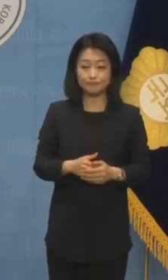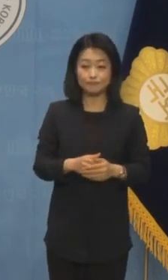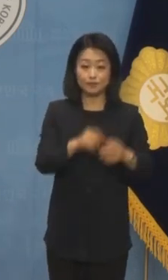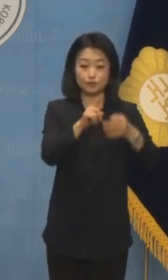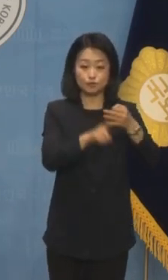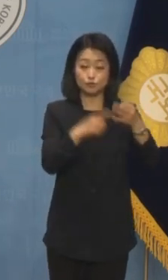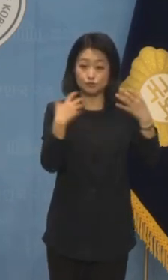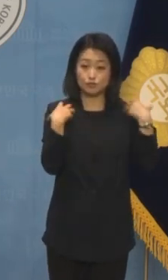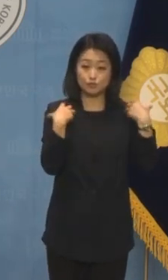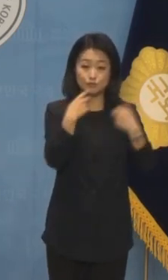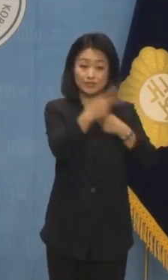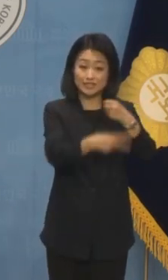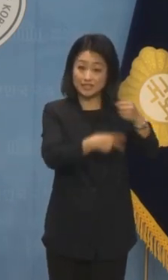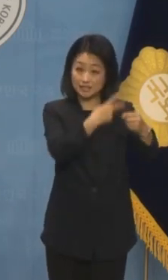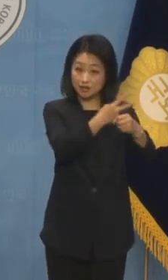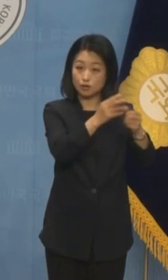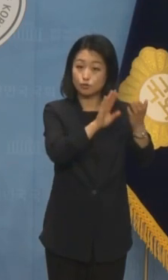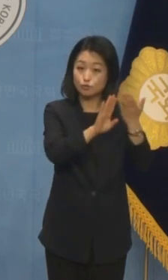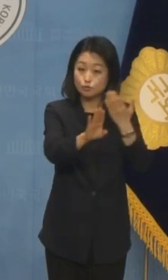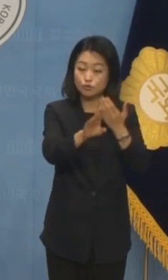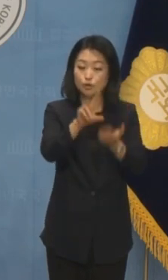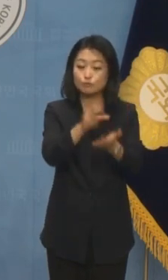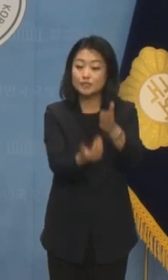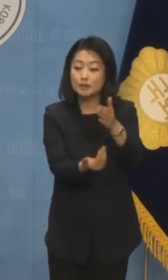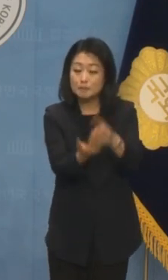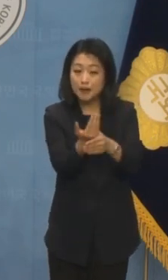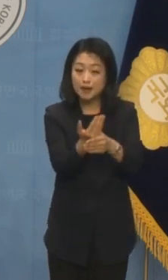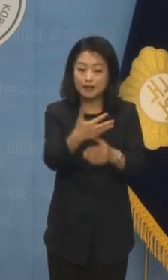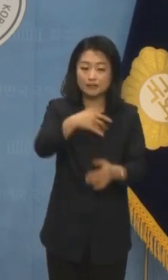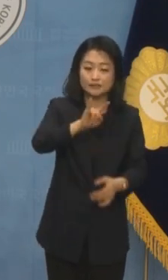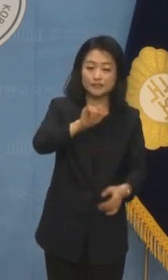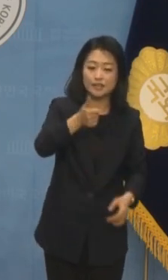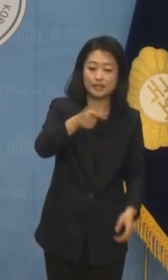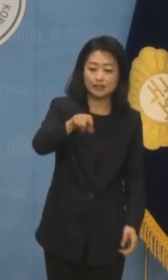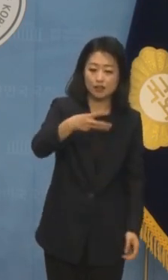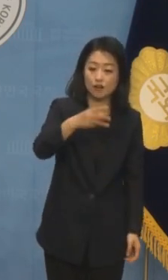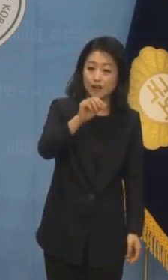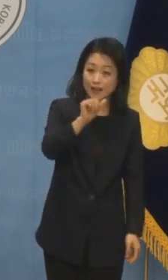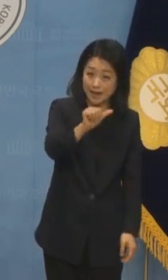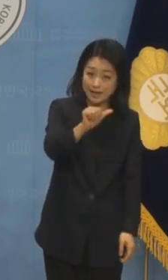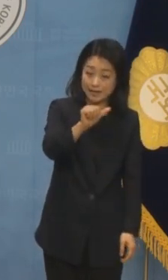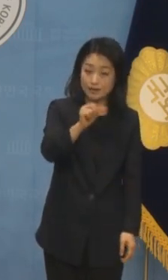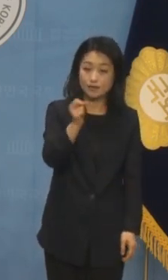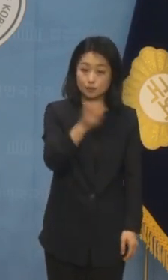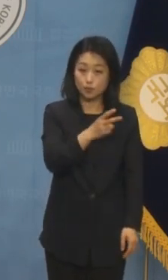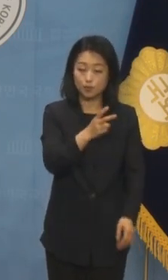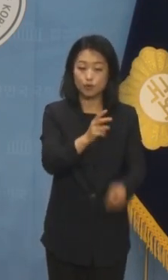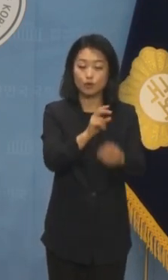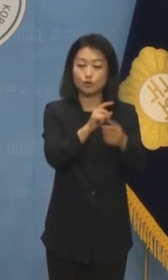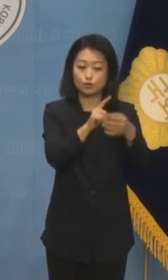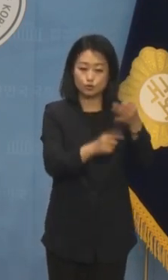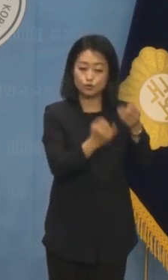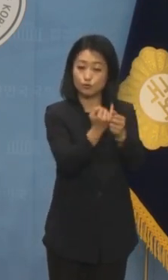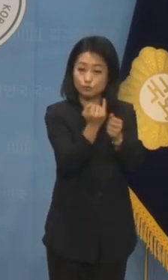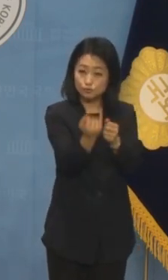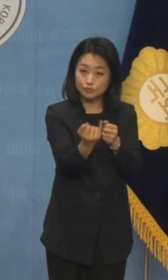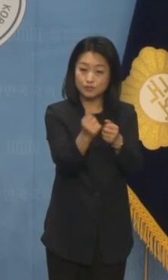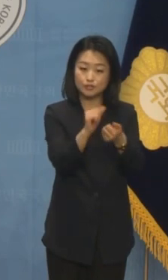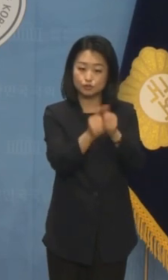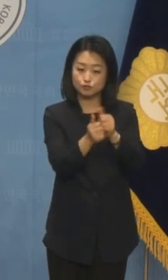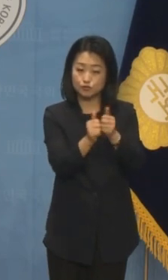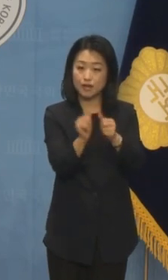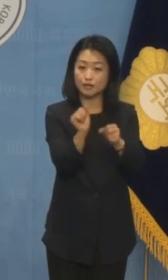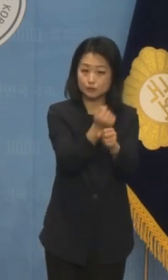2년이 지난 지금 그 당시 문제가 됐던 채널A 검언 유착 의혹, 김건희 주가 조작, 고발사주 의혹